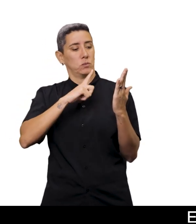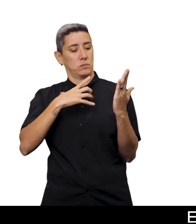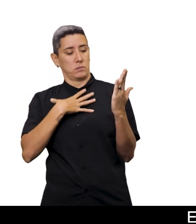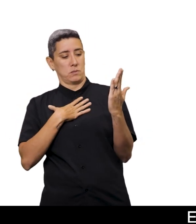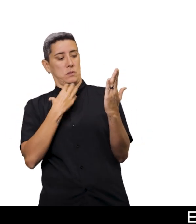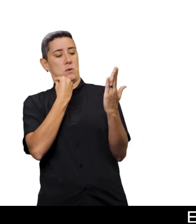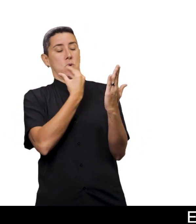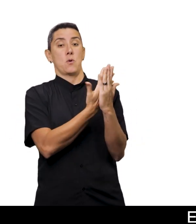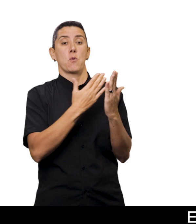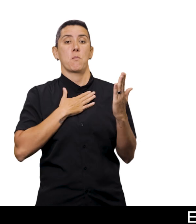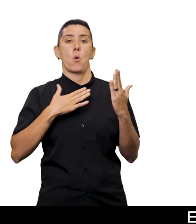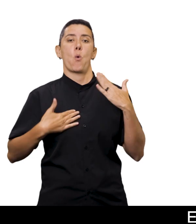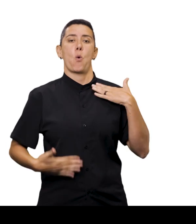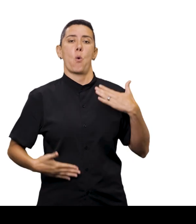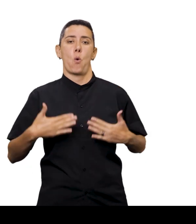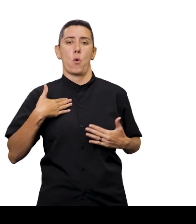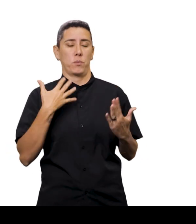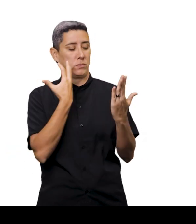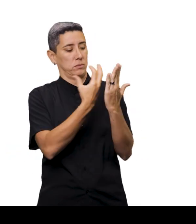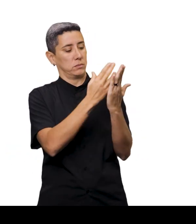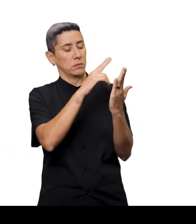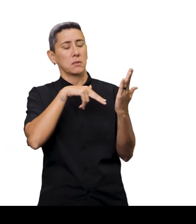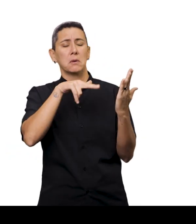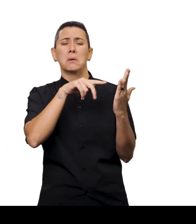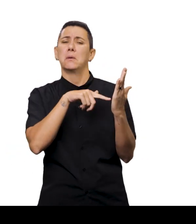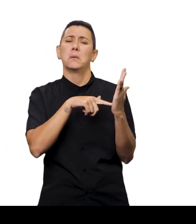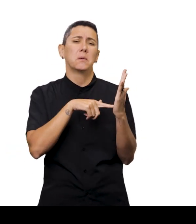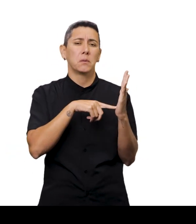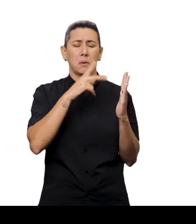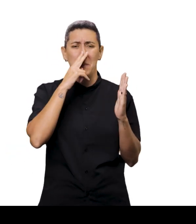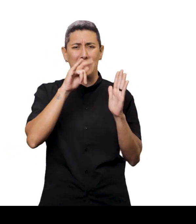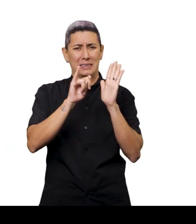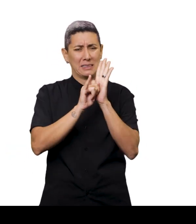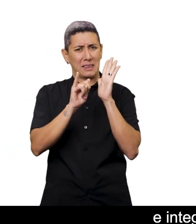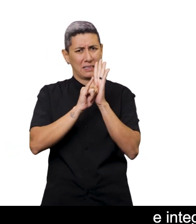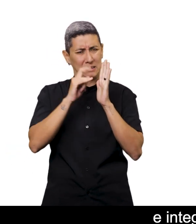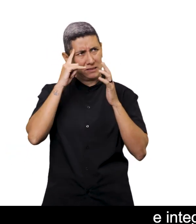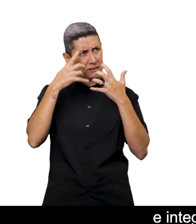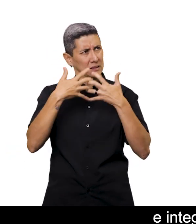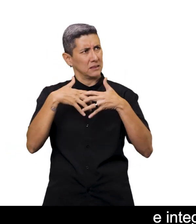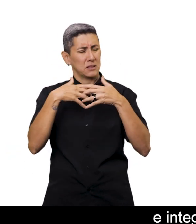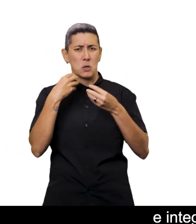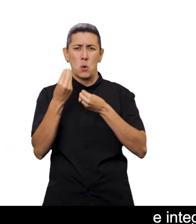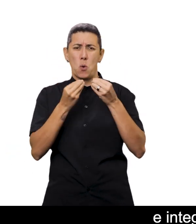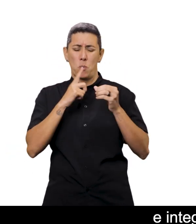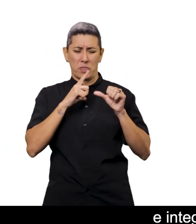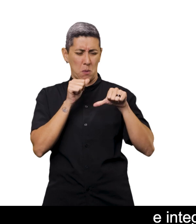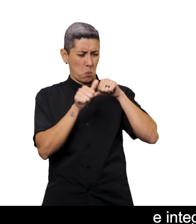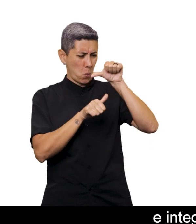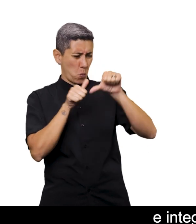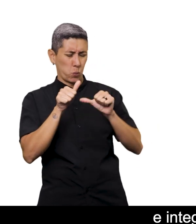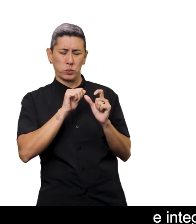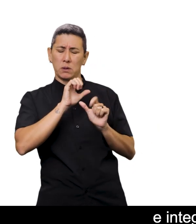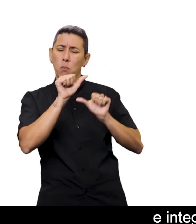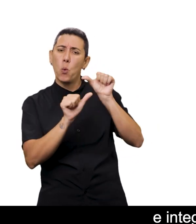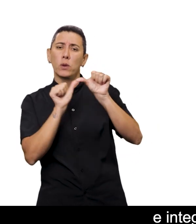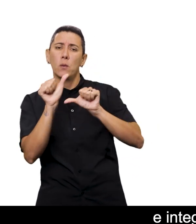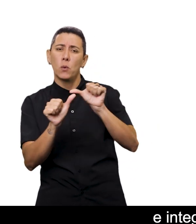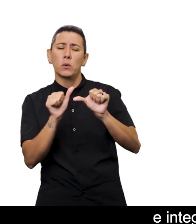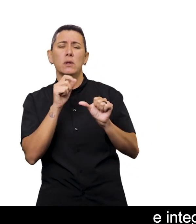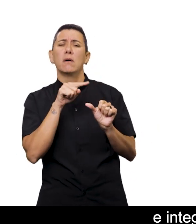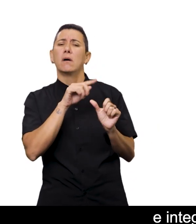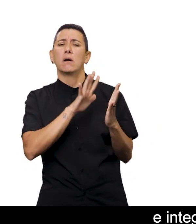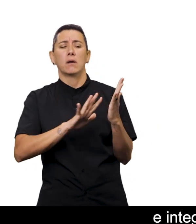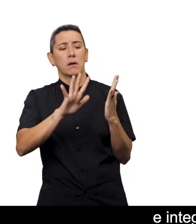uma identidade complexa, dinâmica e em constante mudança. Integram uma série de trabalhos